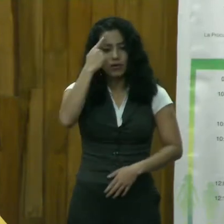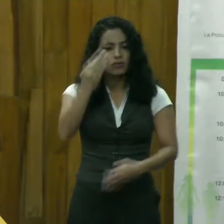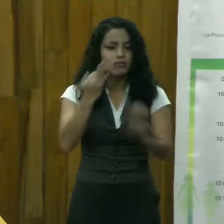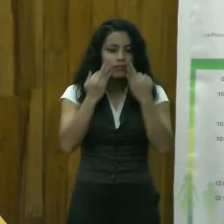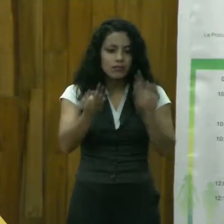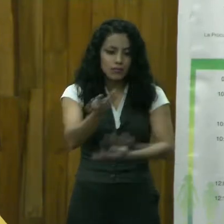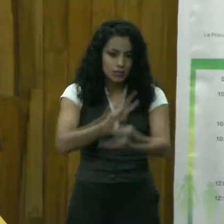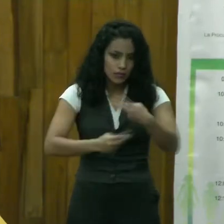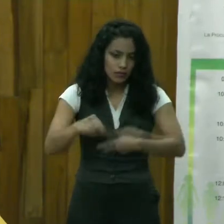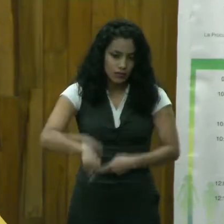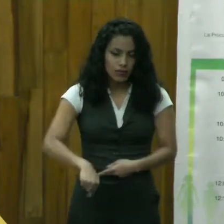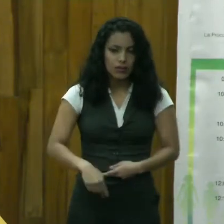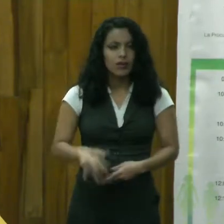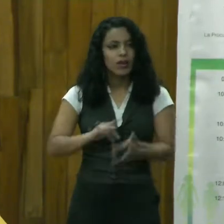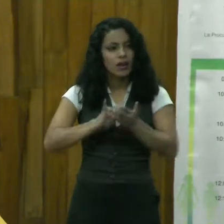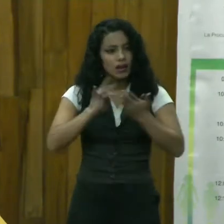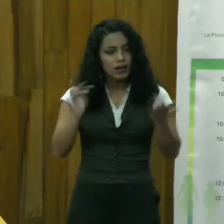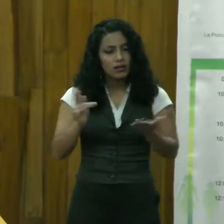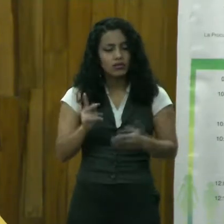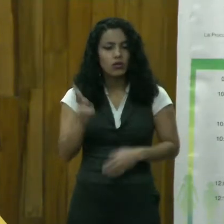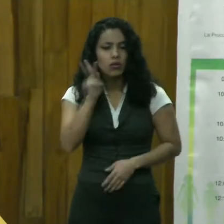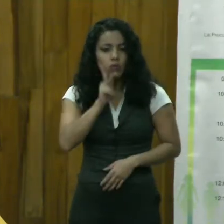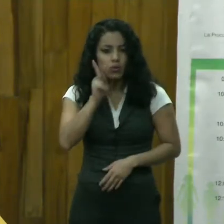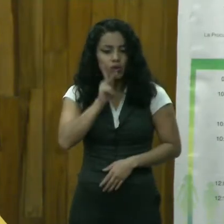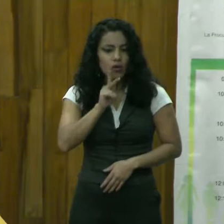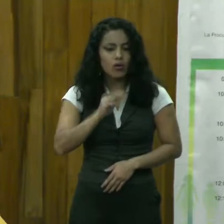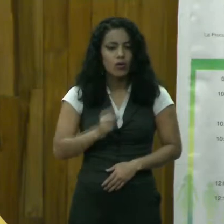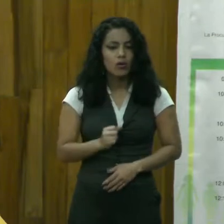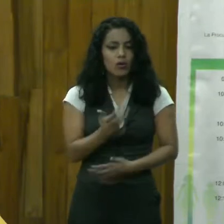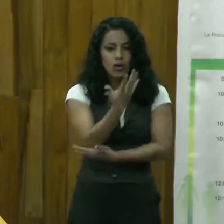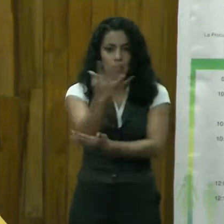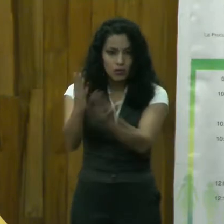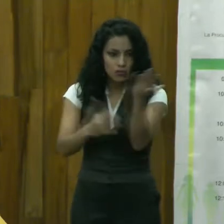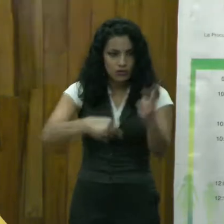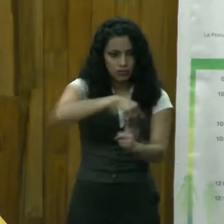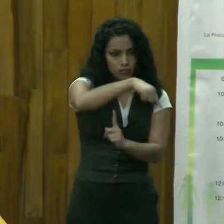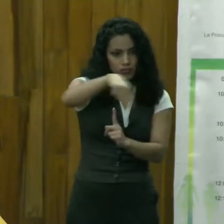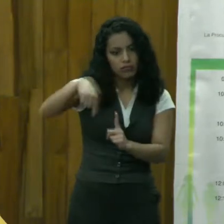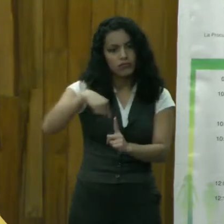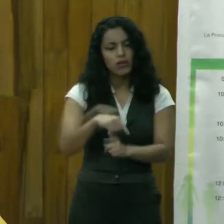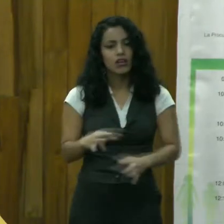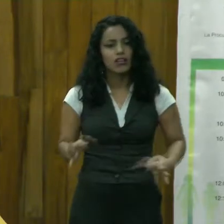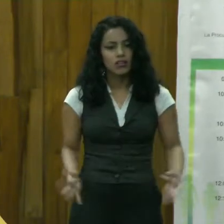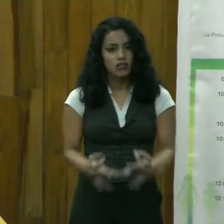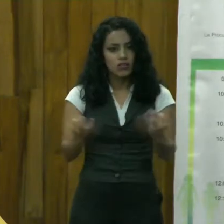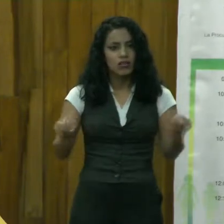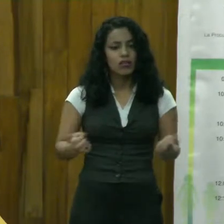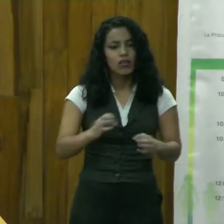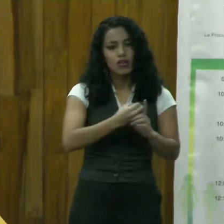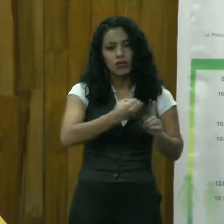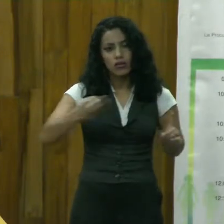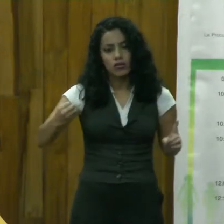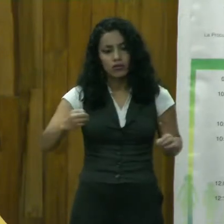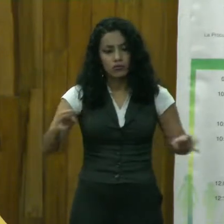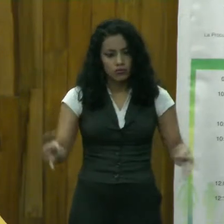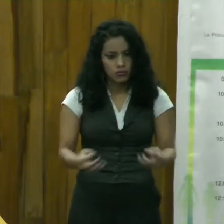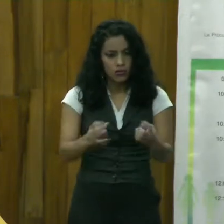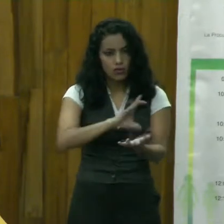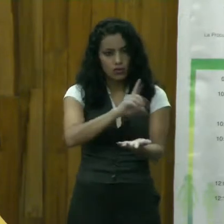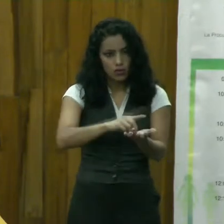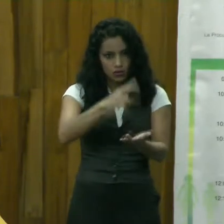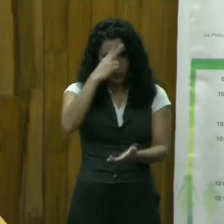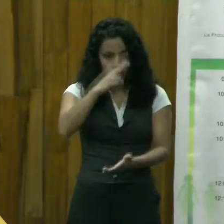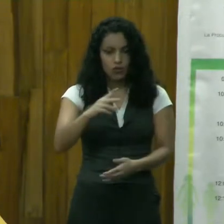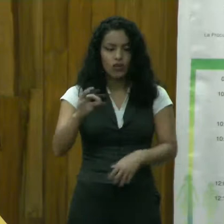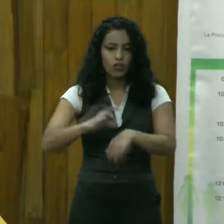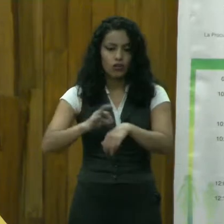tanto al procurador ambiental y de y del ordenamiento territorial de la ciudad de mexico el doctor miguel